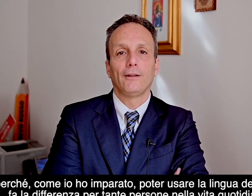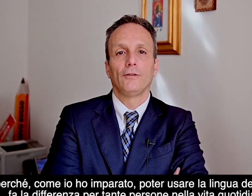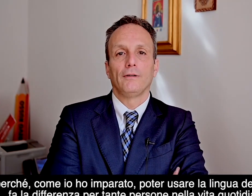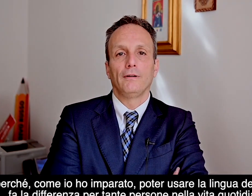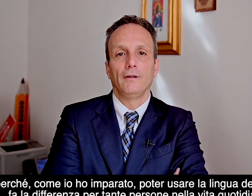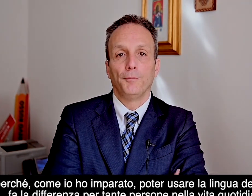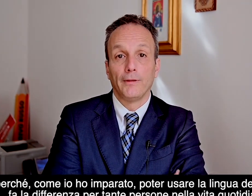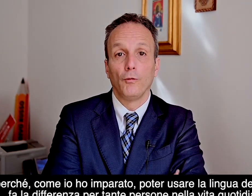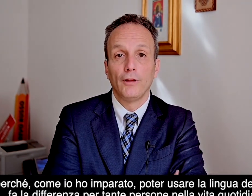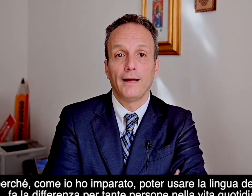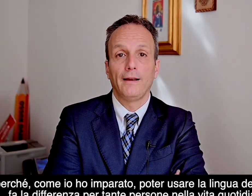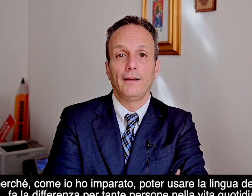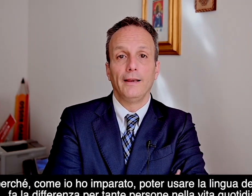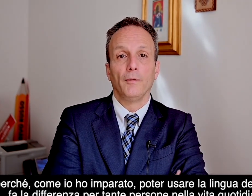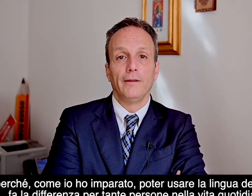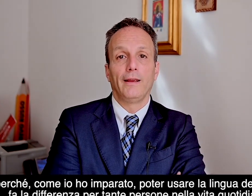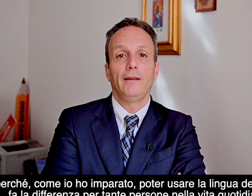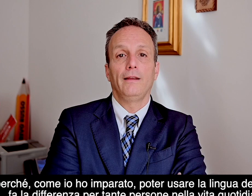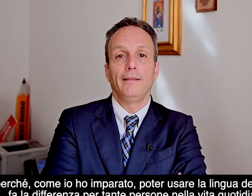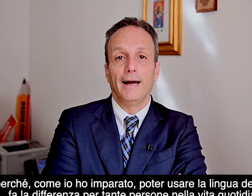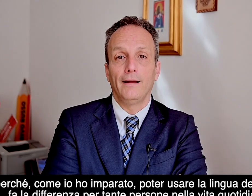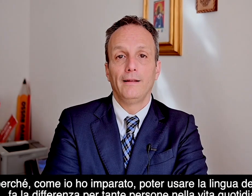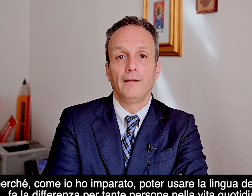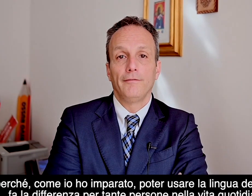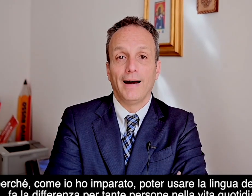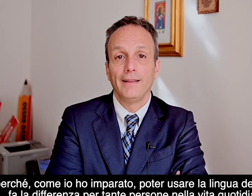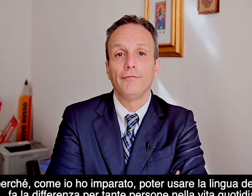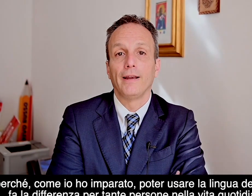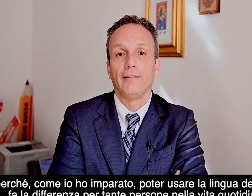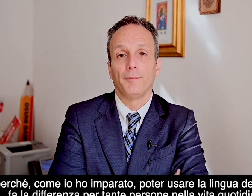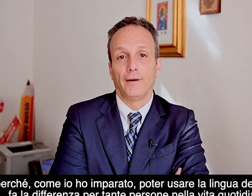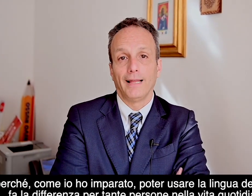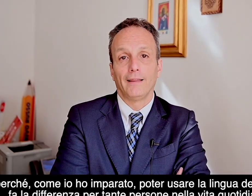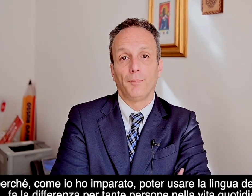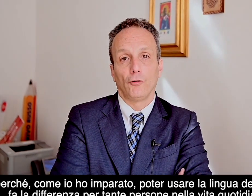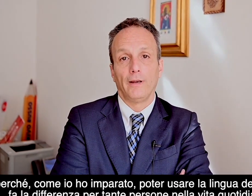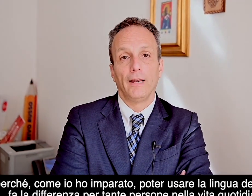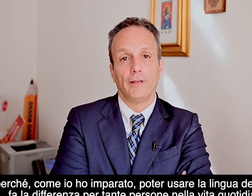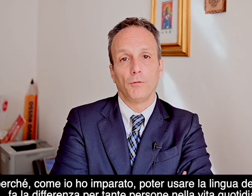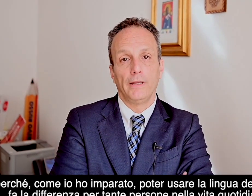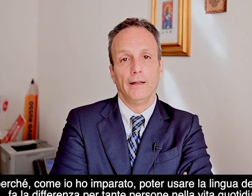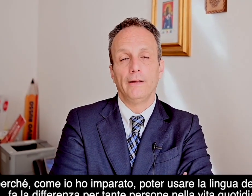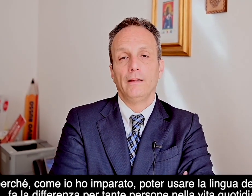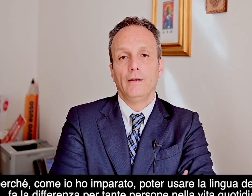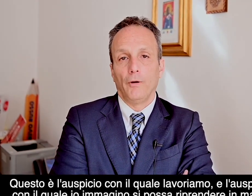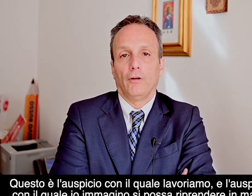poter usare la lingua dei segni da fa la differenza per tante persone nella vita quotidiana questo è l'auspicio